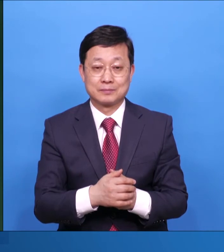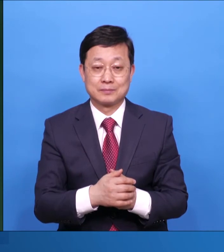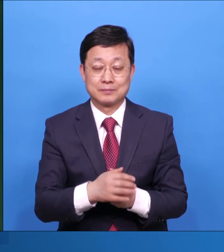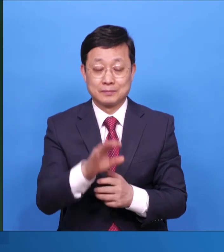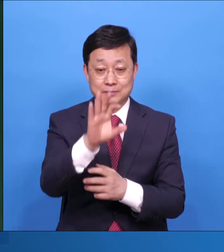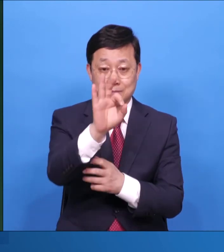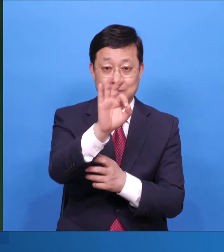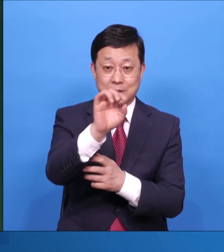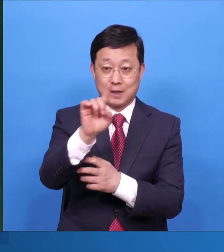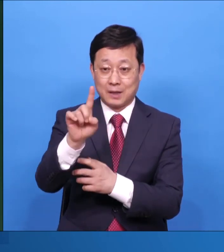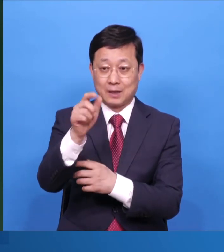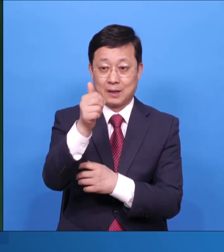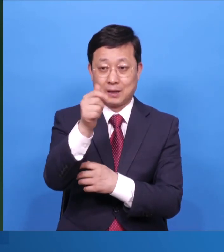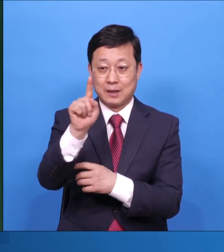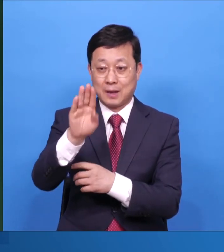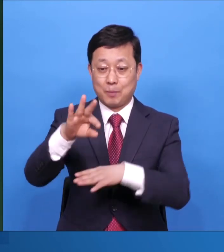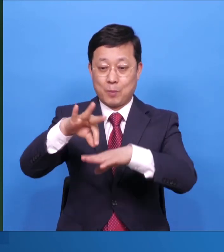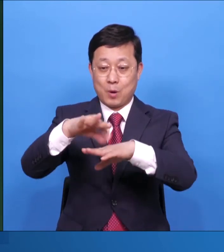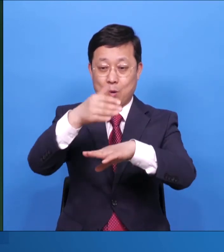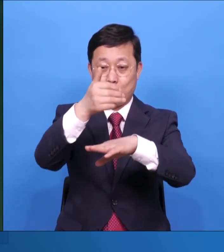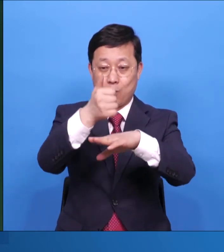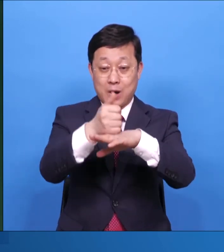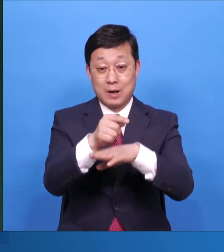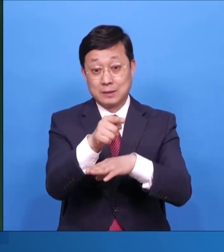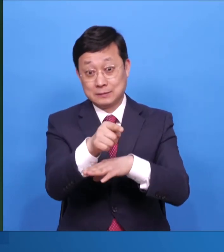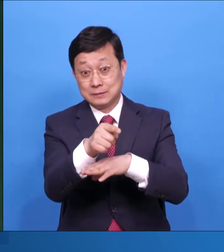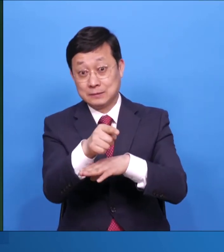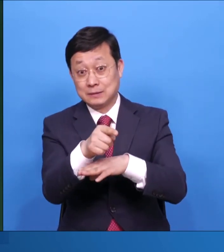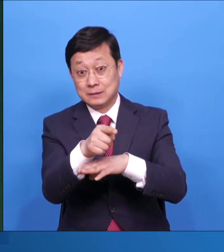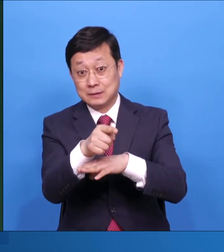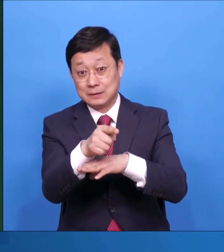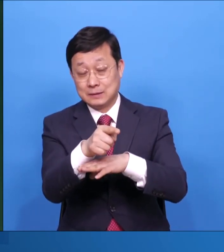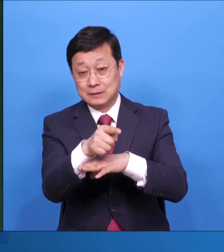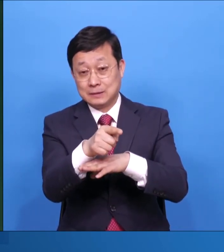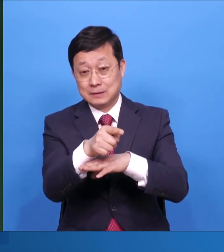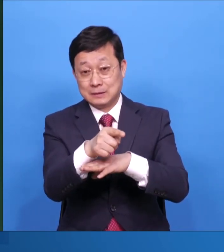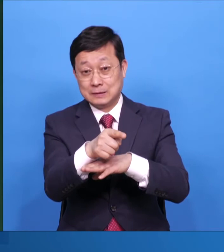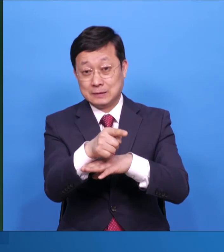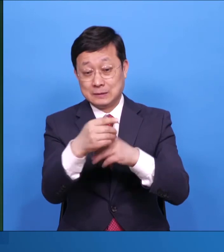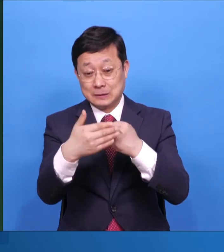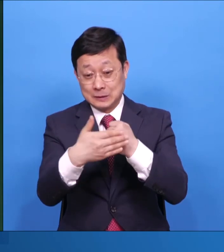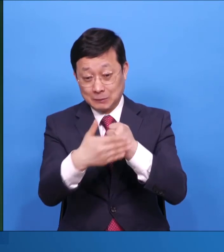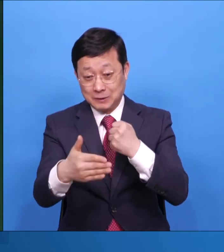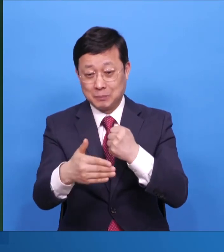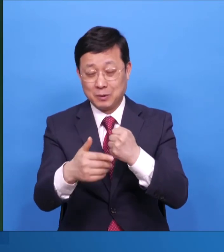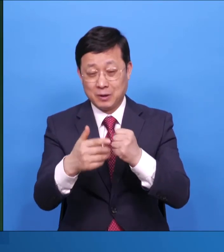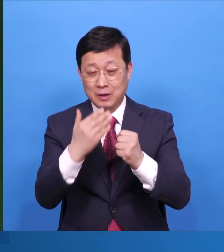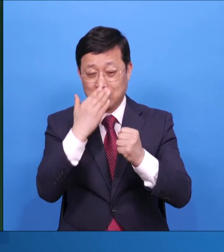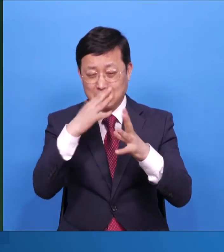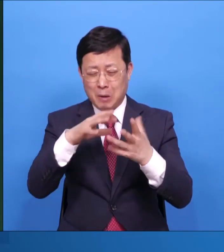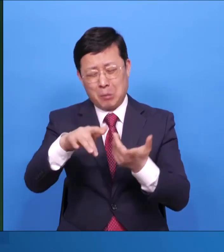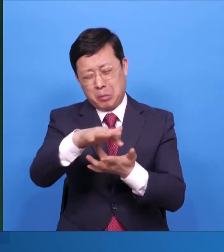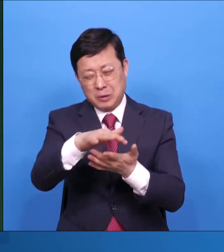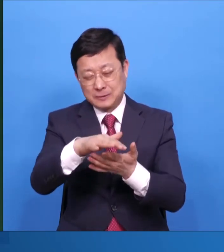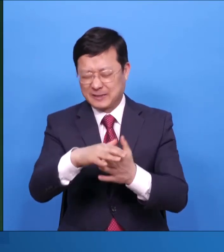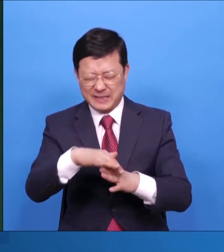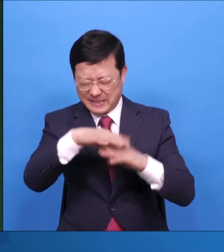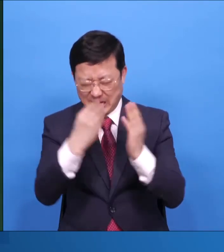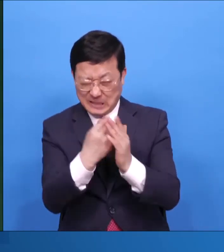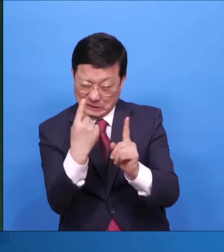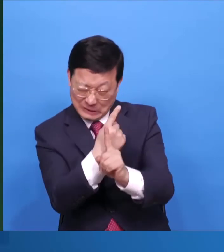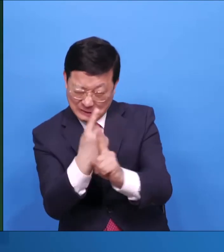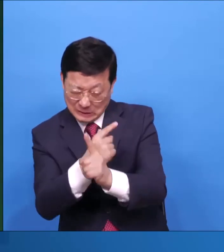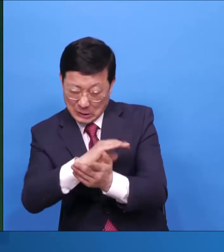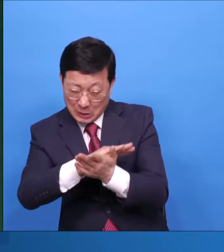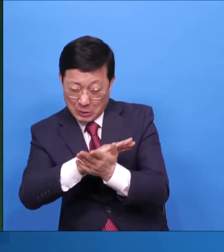아합 왕에 대한 이 후유증을 싹 처리합니다. Vemos que después del rey Acab hubieron grandes secuelas,